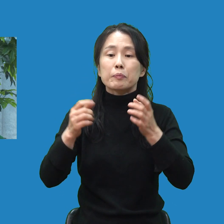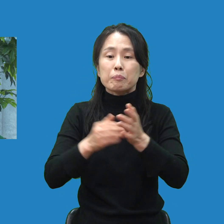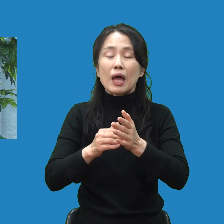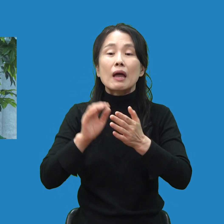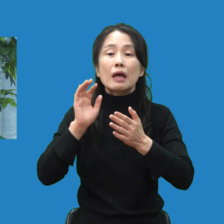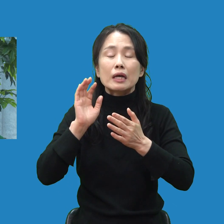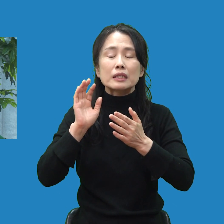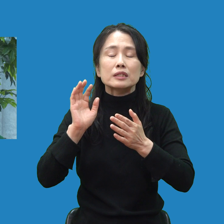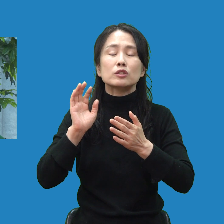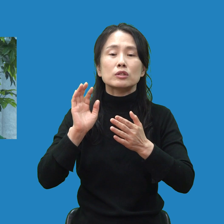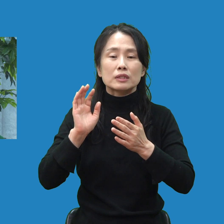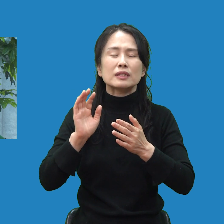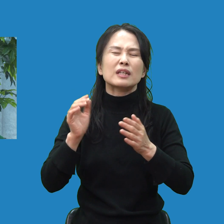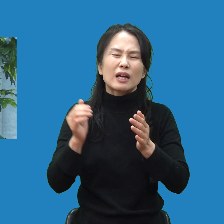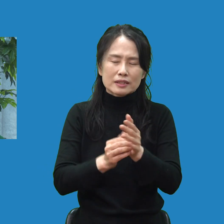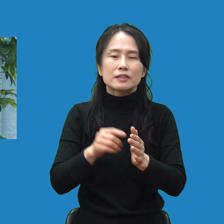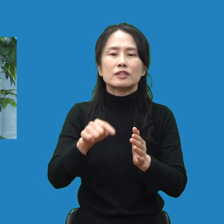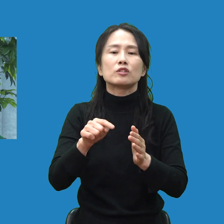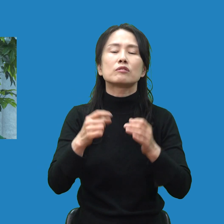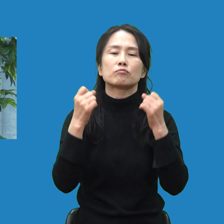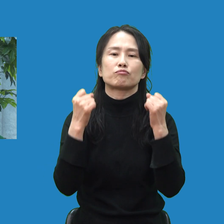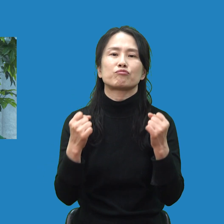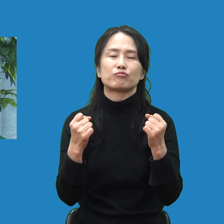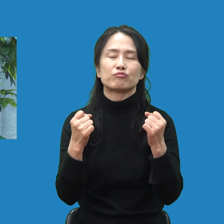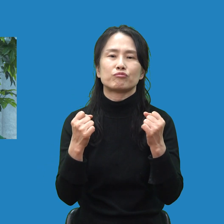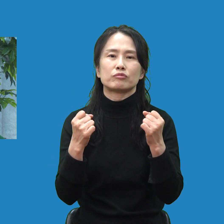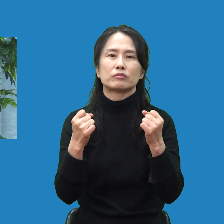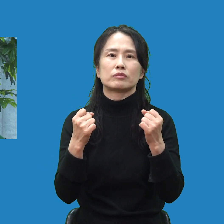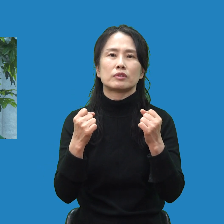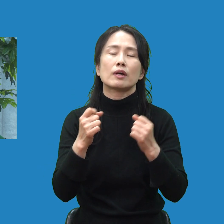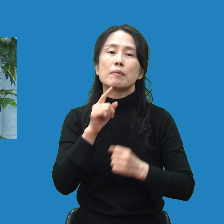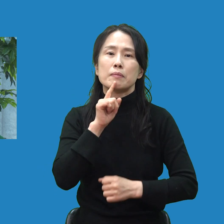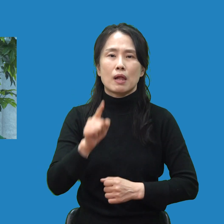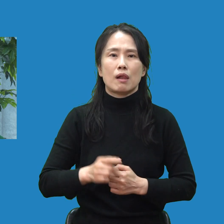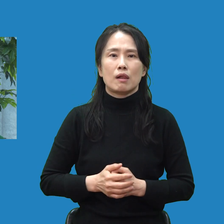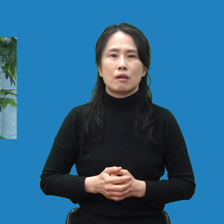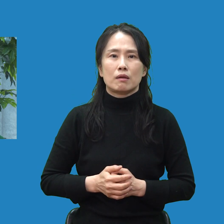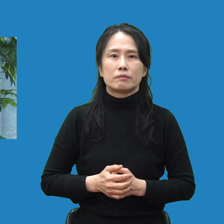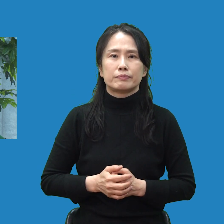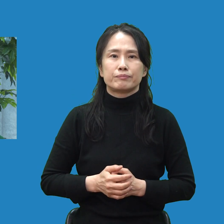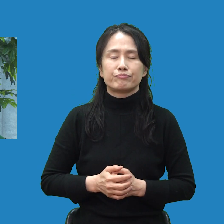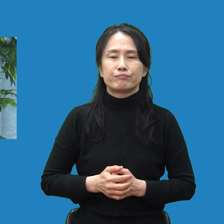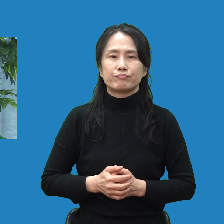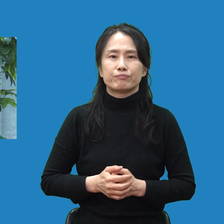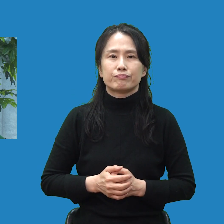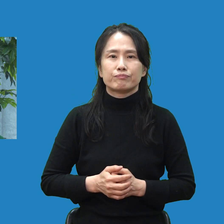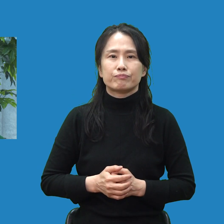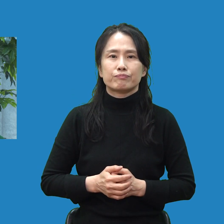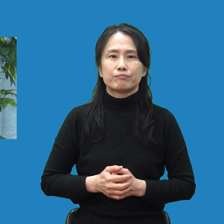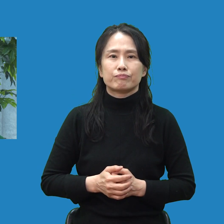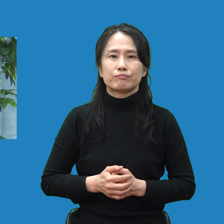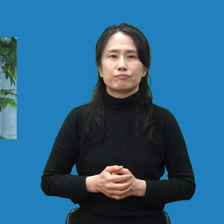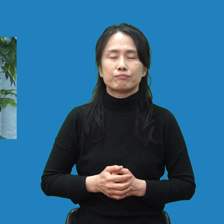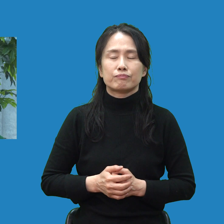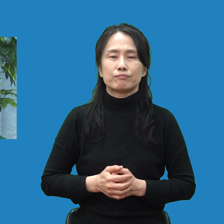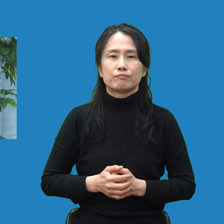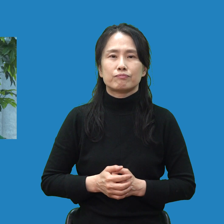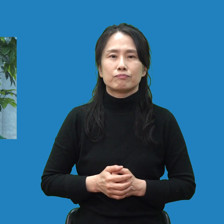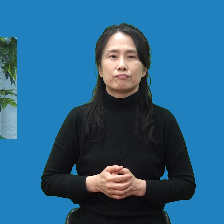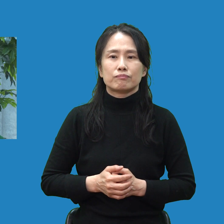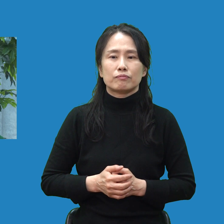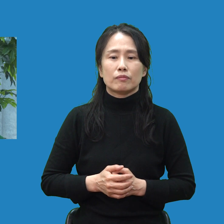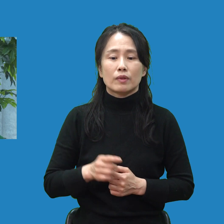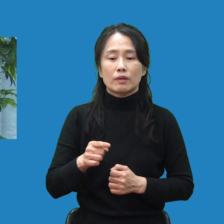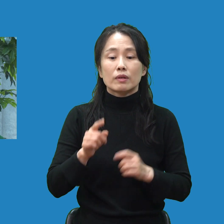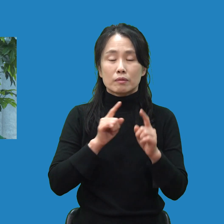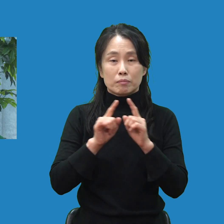들어간 그 집에서 유하라. 여간 엄중한 말씀이 아니지요. 이